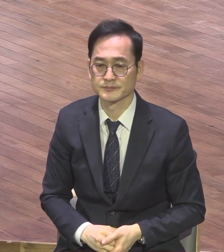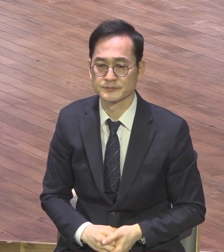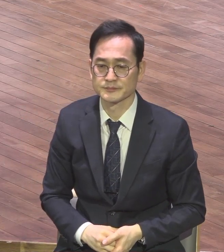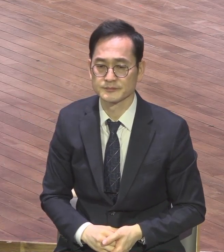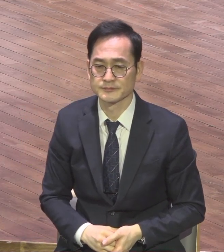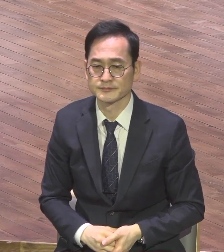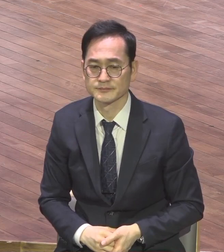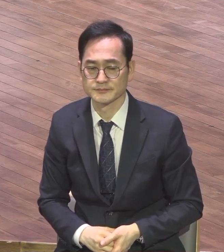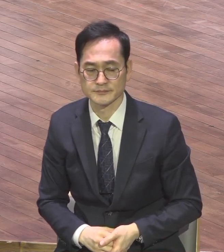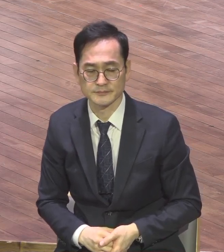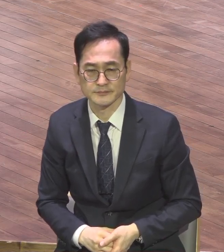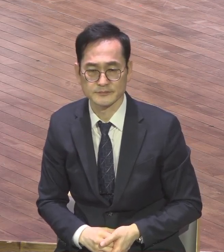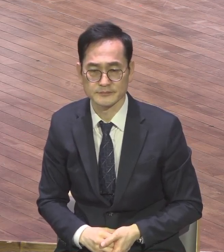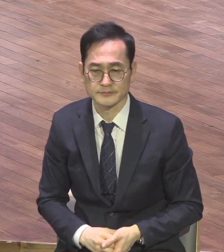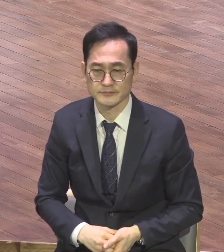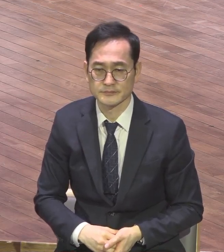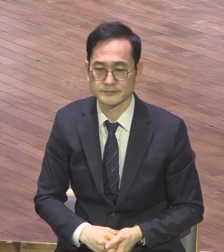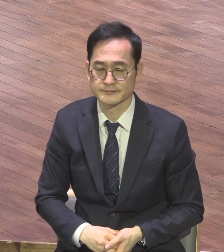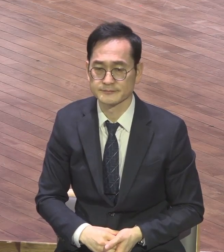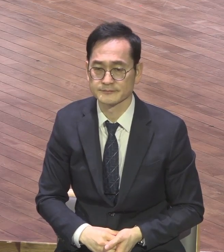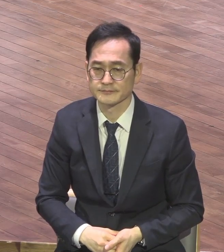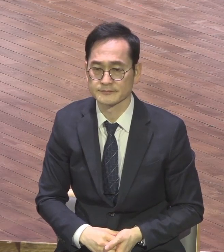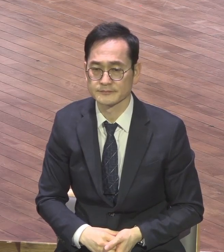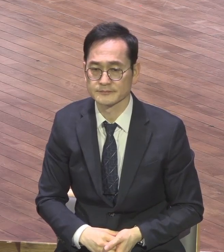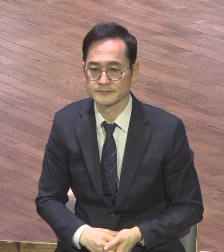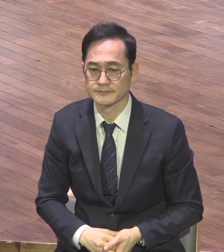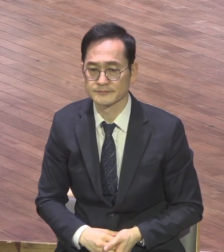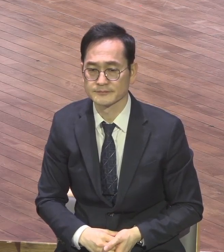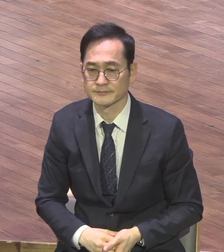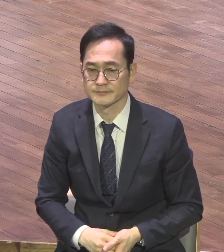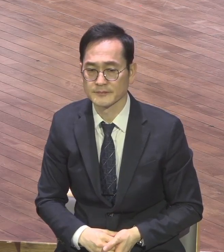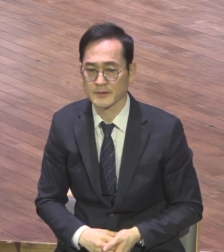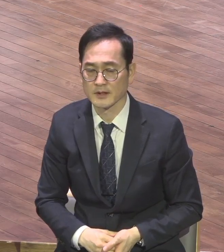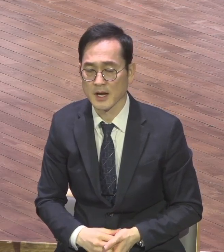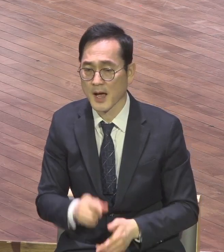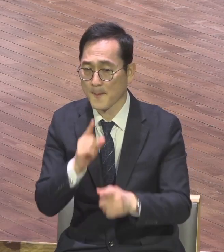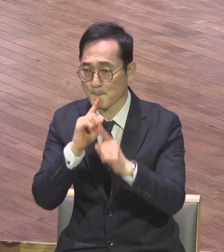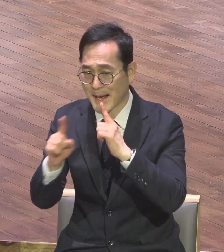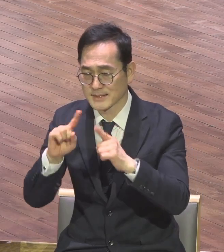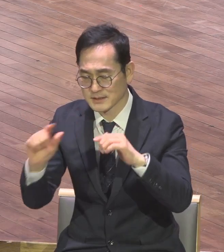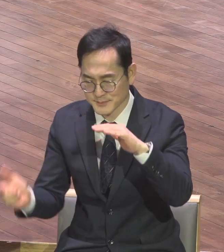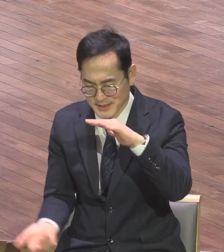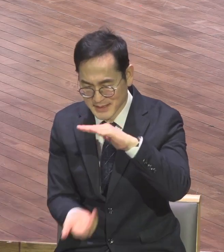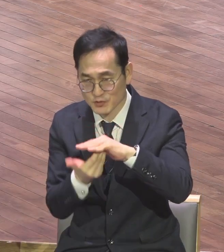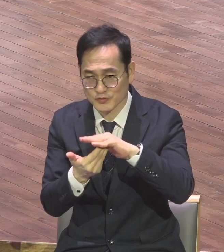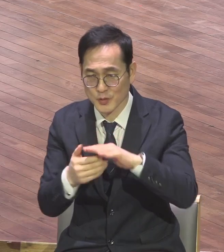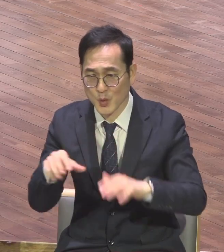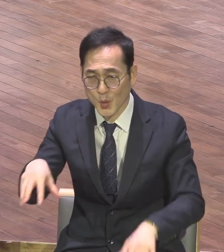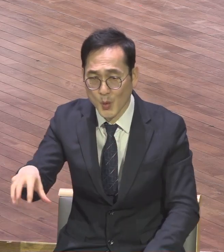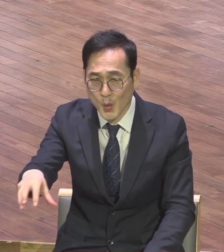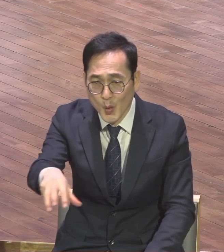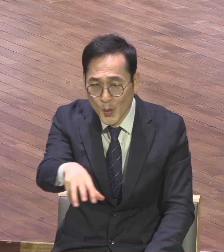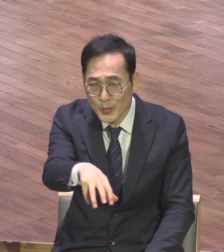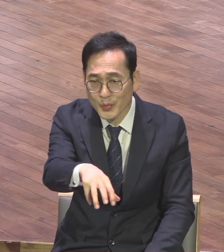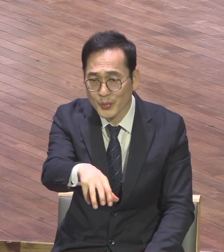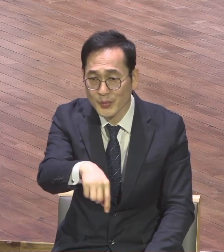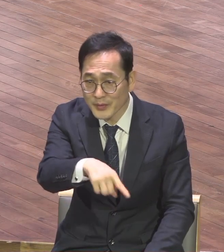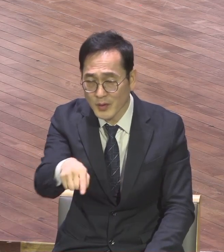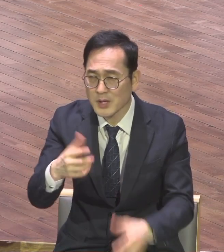비전이 드림 꿈이에요. 말씀이 성취되는 현장 환상과